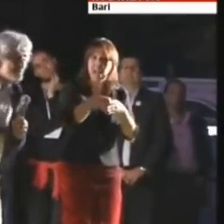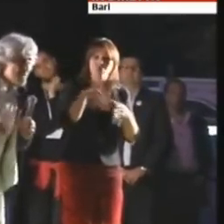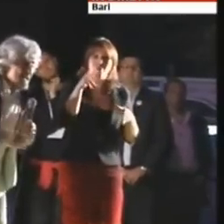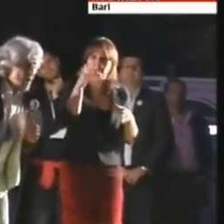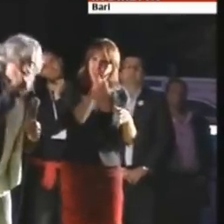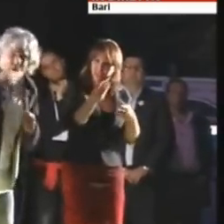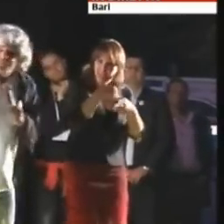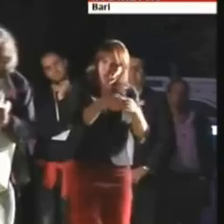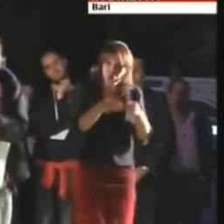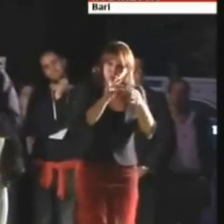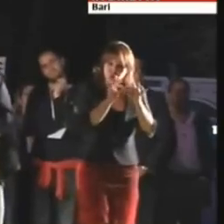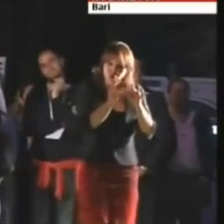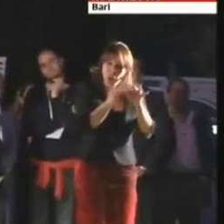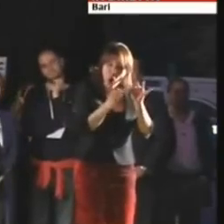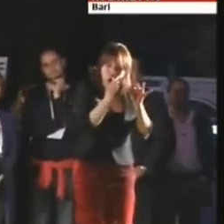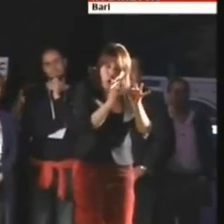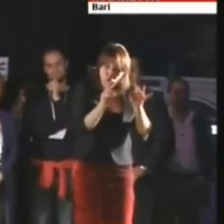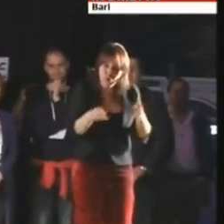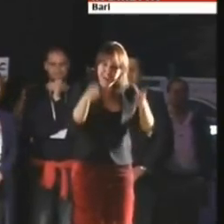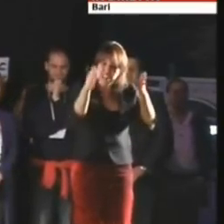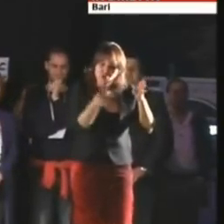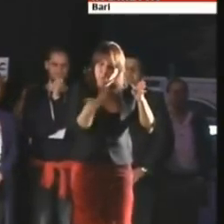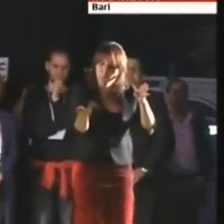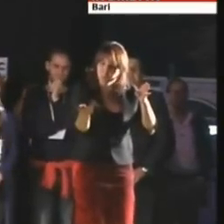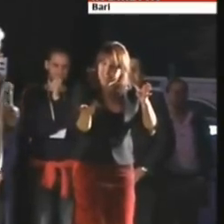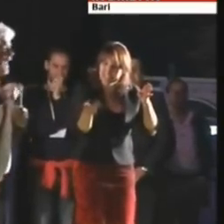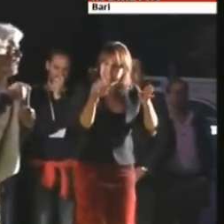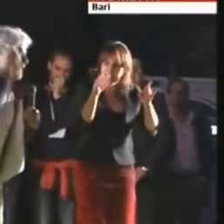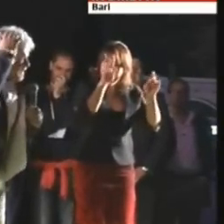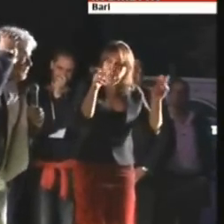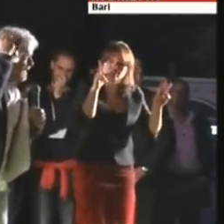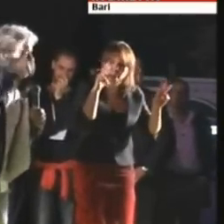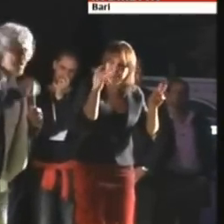condonino, un condono per gli edifici pubblici. Ci mettono